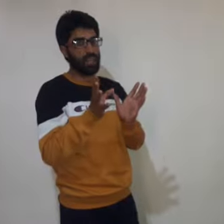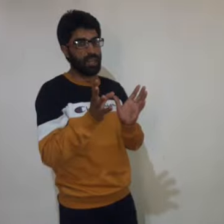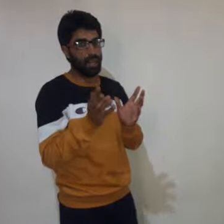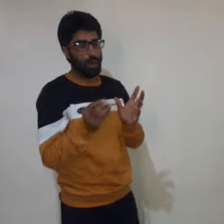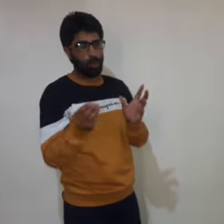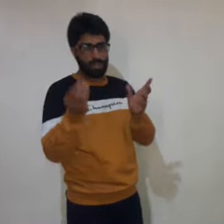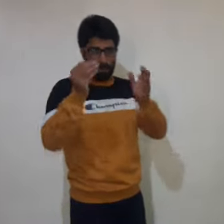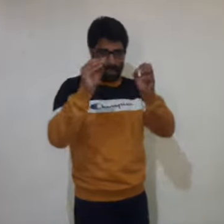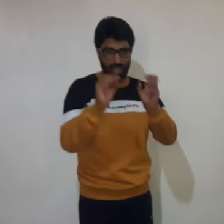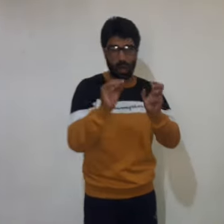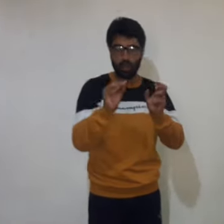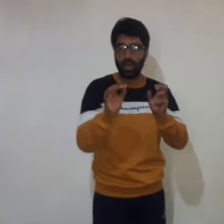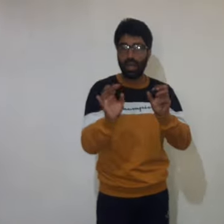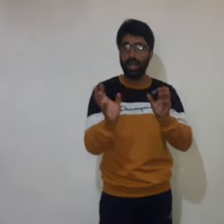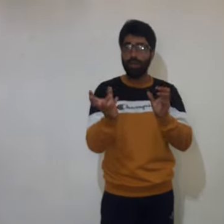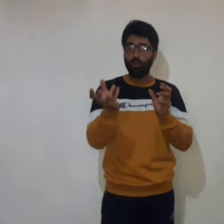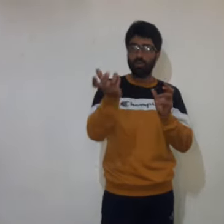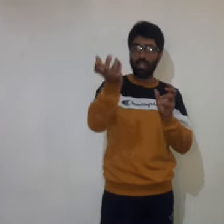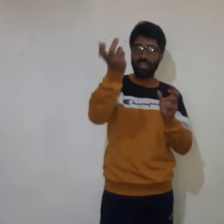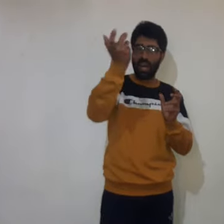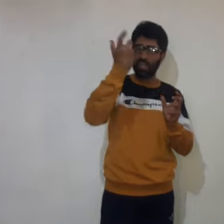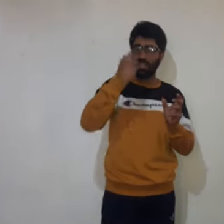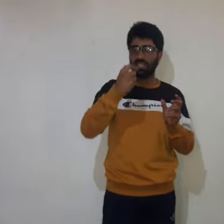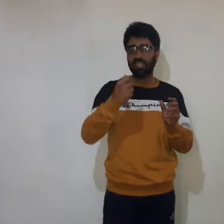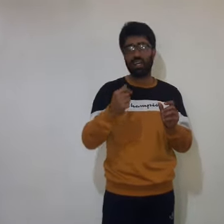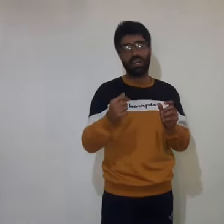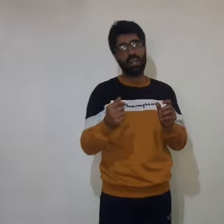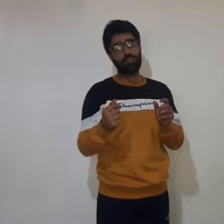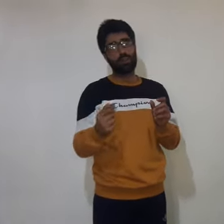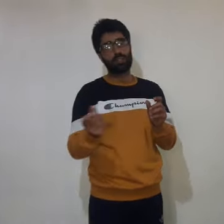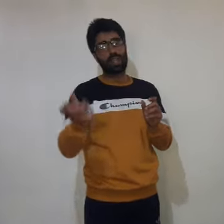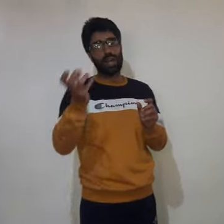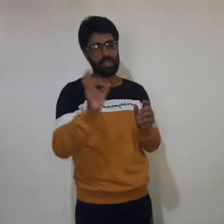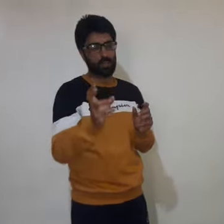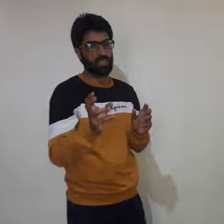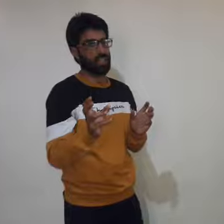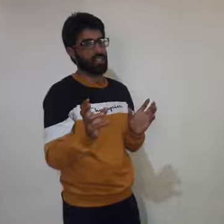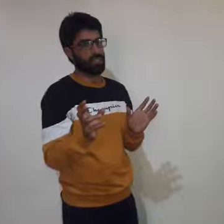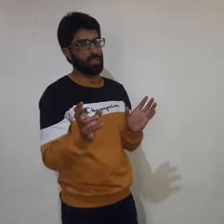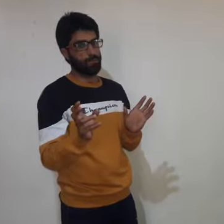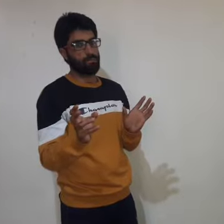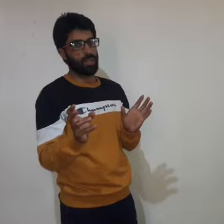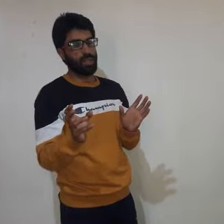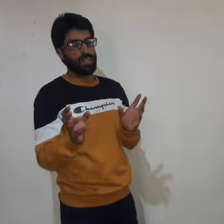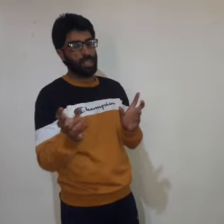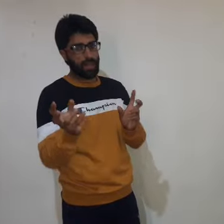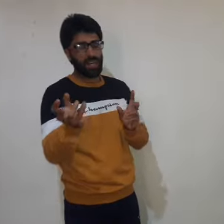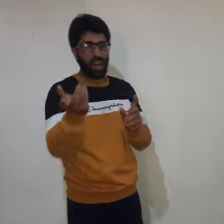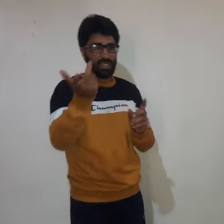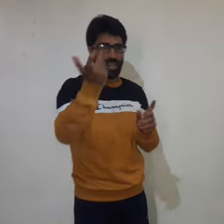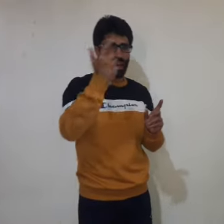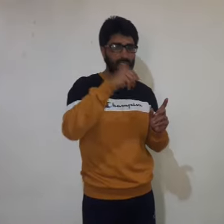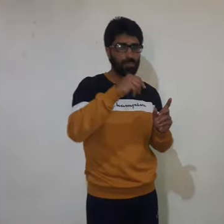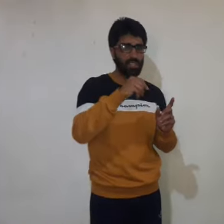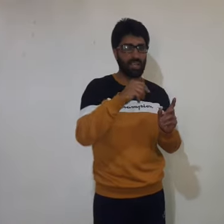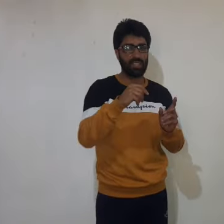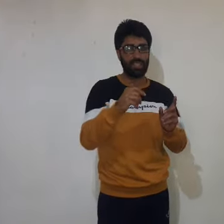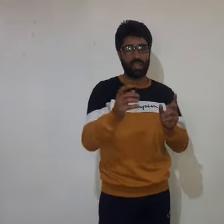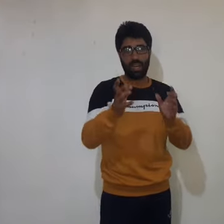जाएंगे, उसके बाद क्या होता है, उसकी नाक से सीधे ये उसके लंग्स में चले जाते हैं। जब ये नाक से लंग्स में चले जाते हैं,